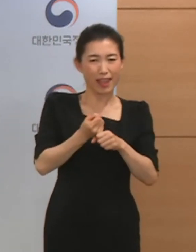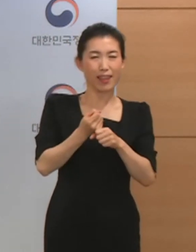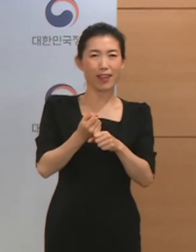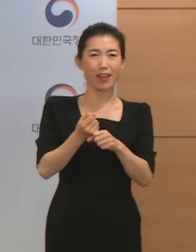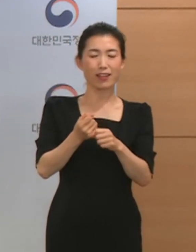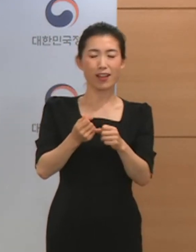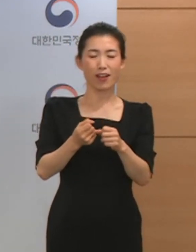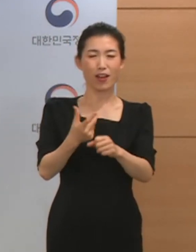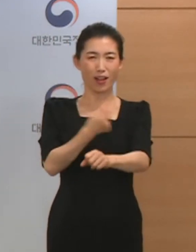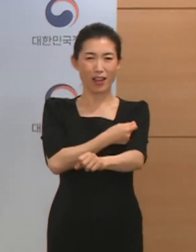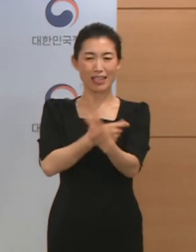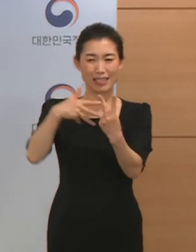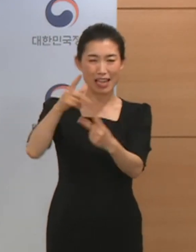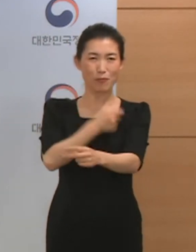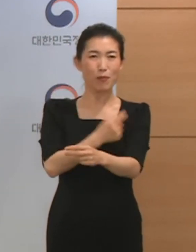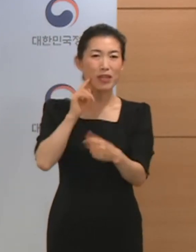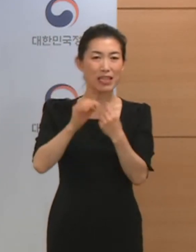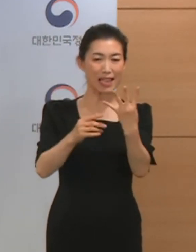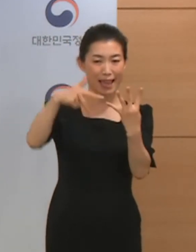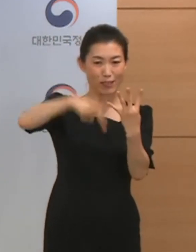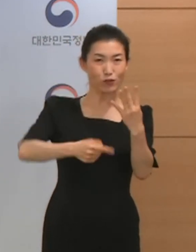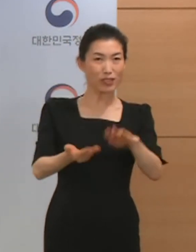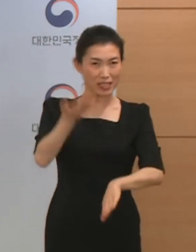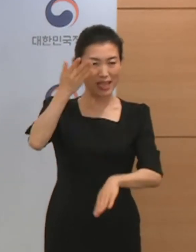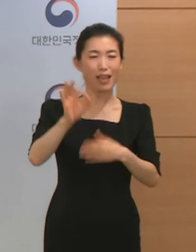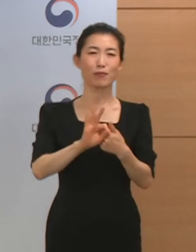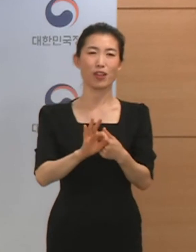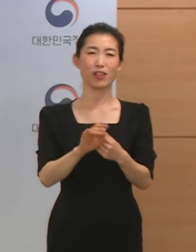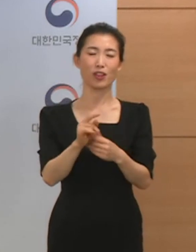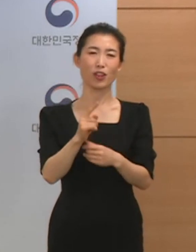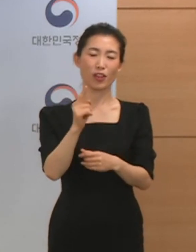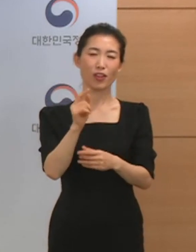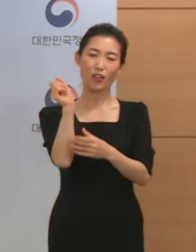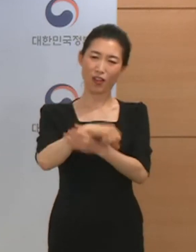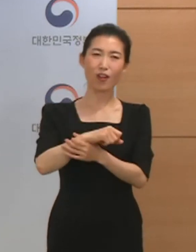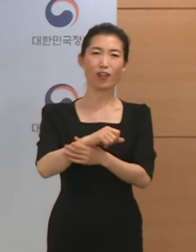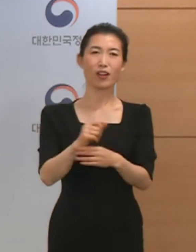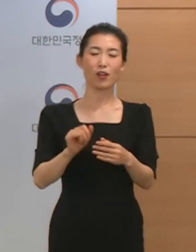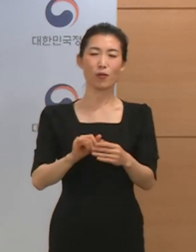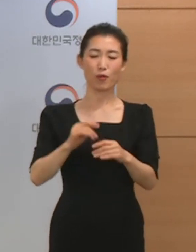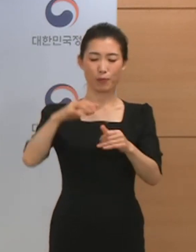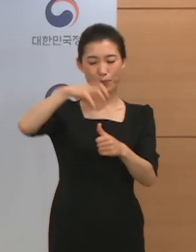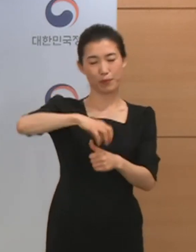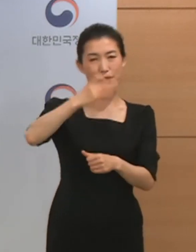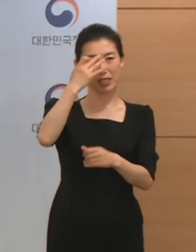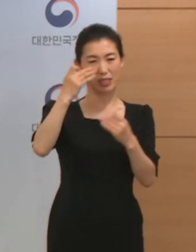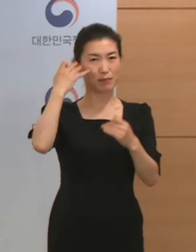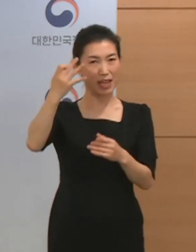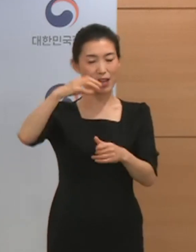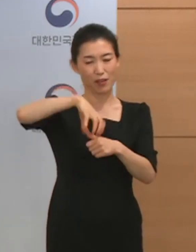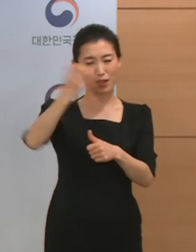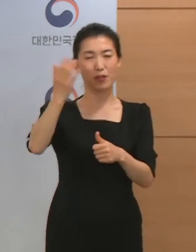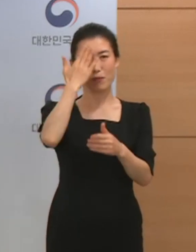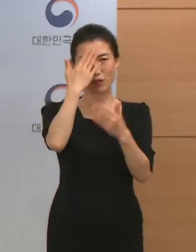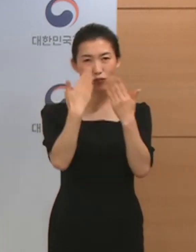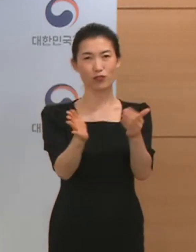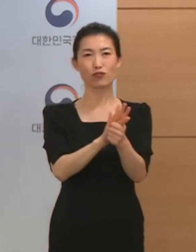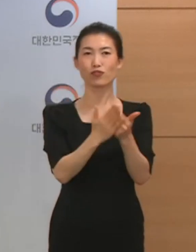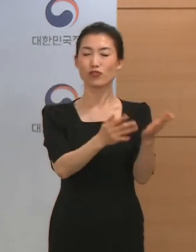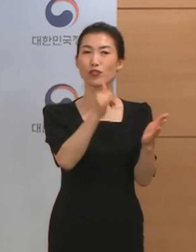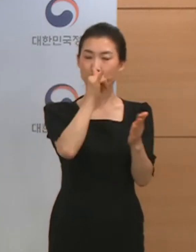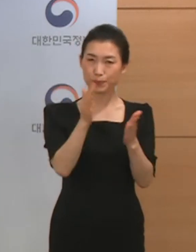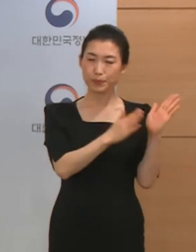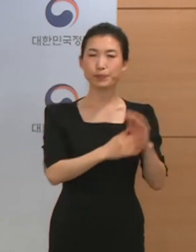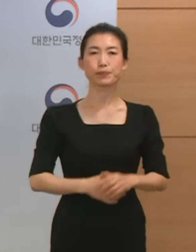경우에는 동일한 원칙을 적용하게 됩니다. 네. 세 번째 질문입니다. 탑승 전 PCR 검사